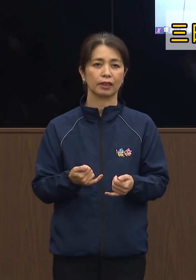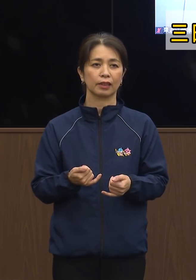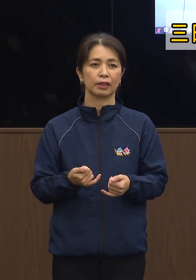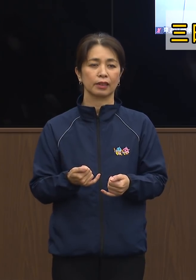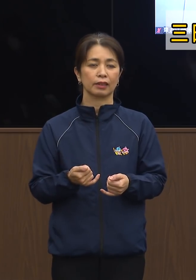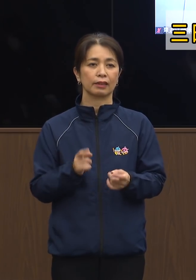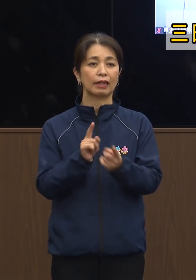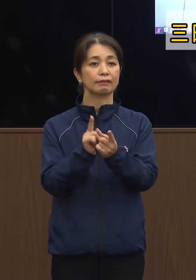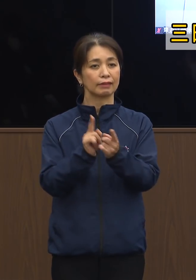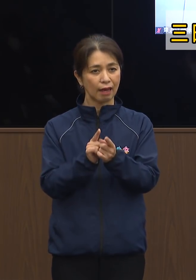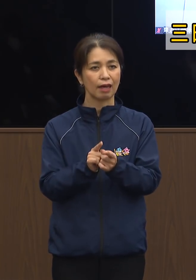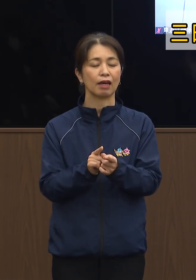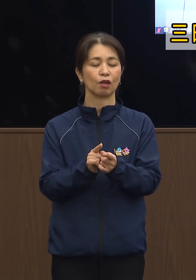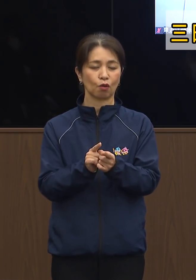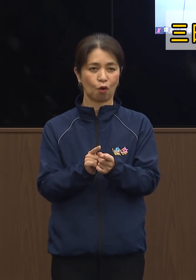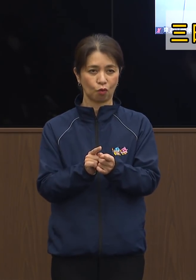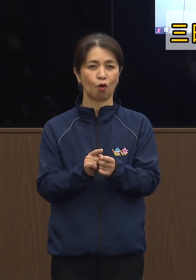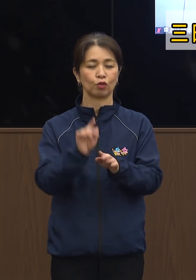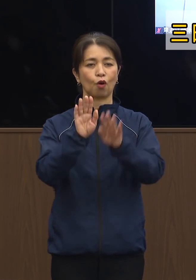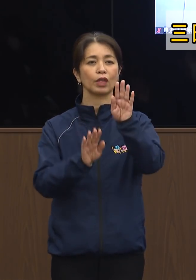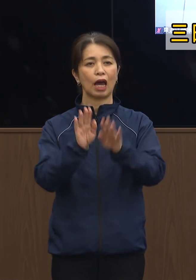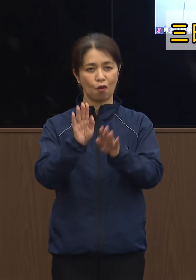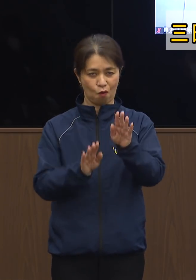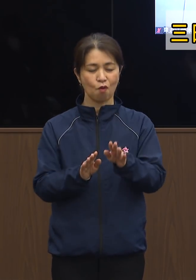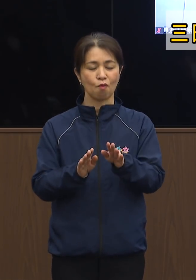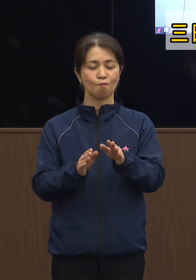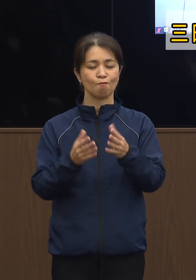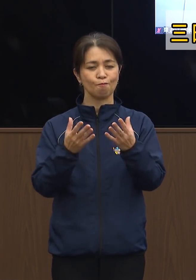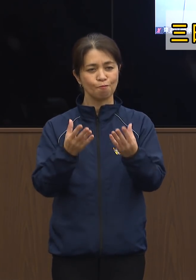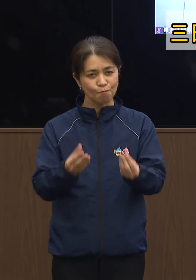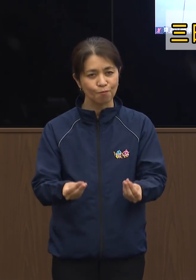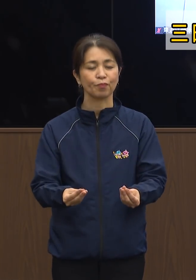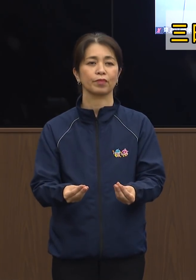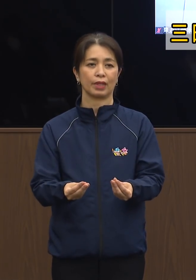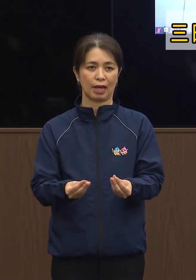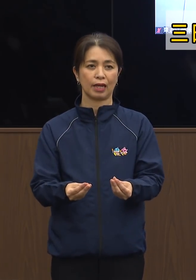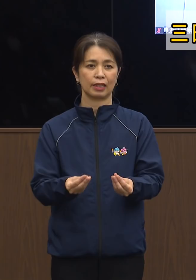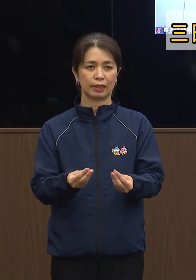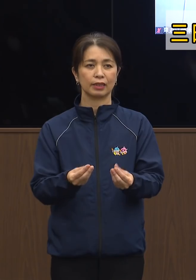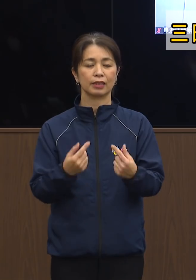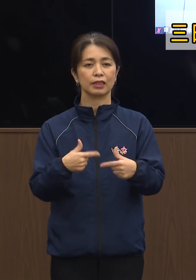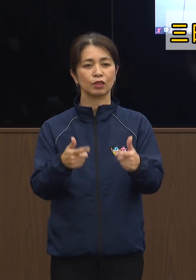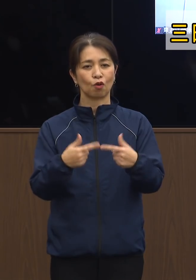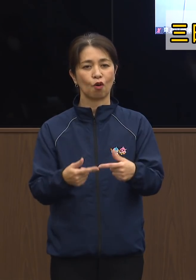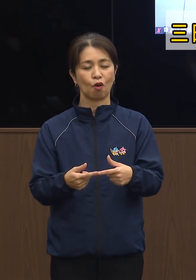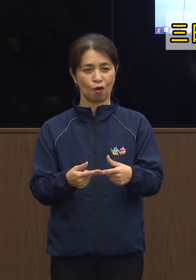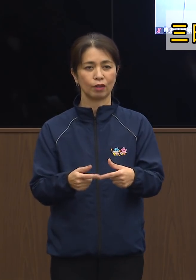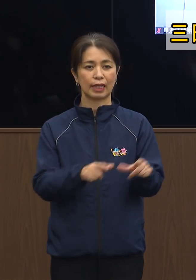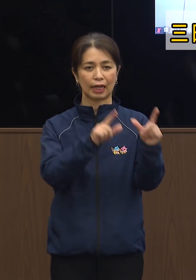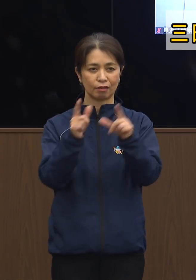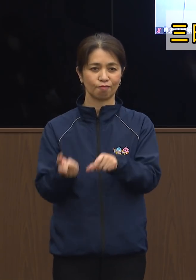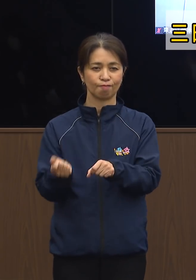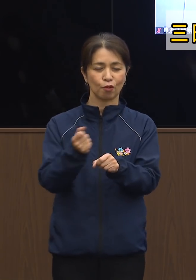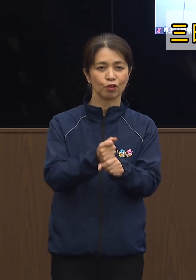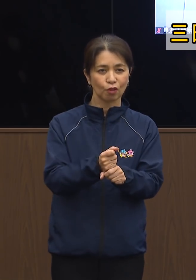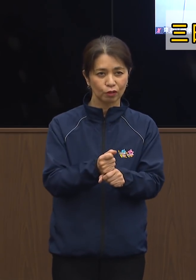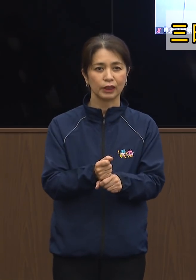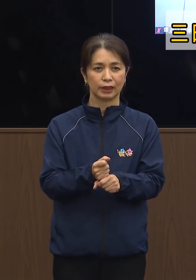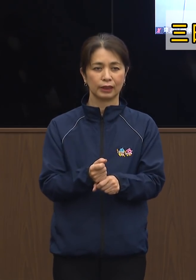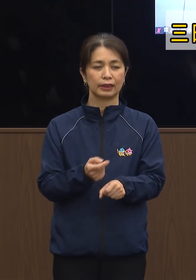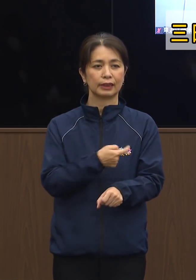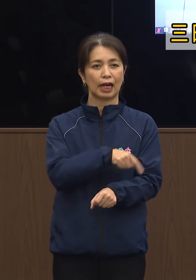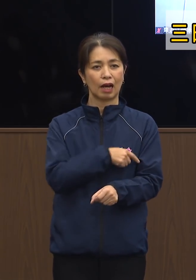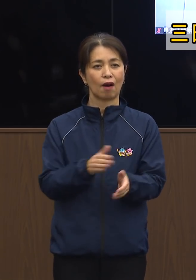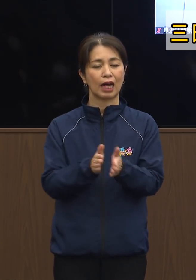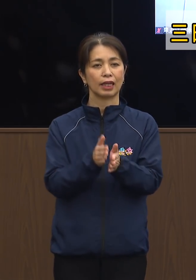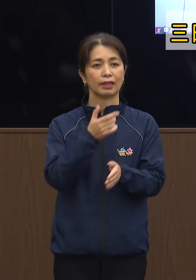の収束や日常生活の回復のために共に力を合わせていきたいと思います。